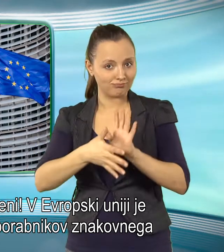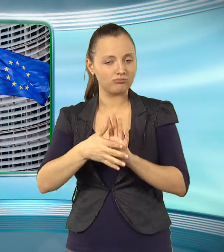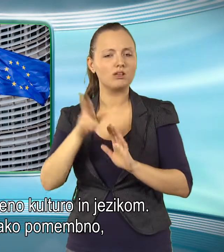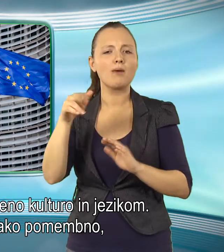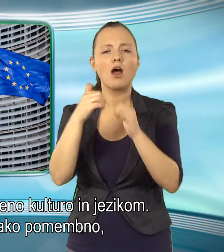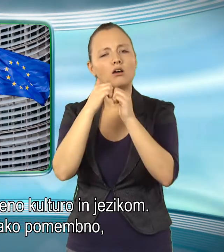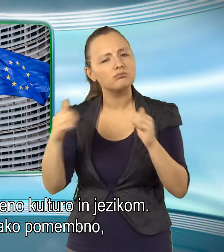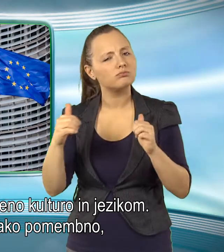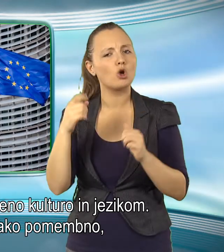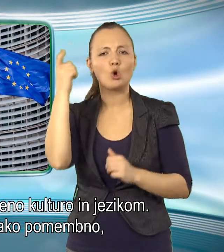jezikom.